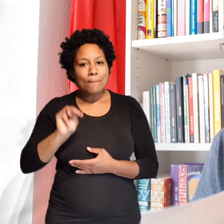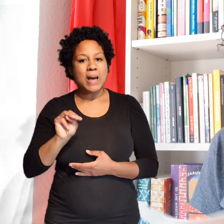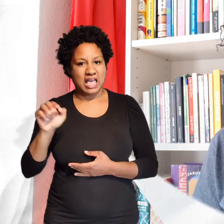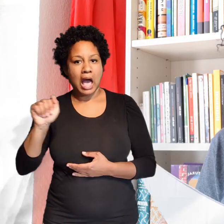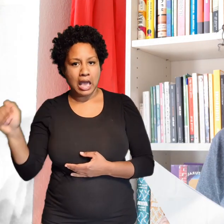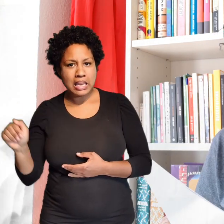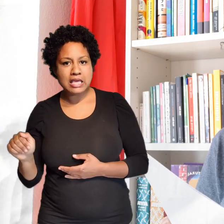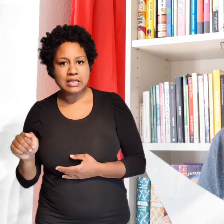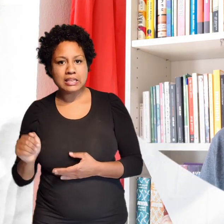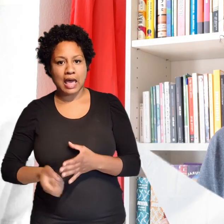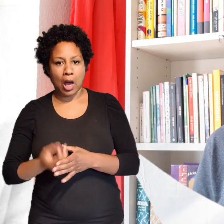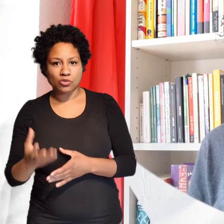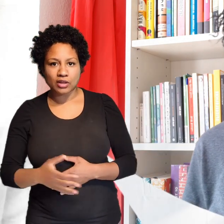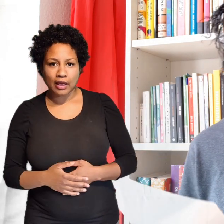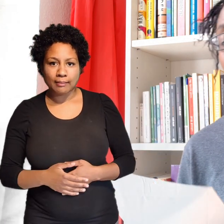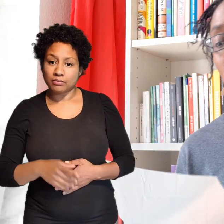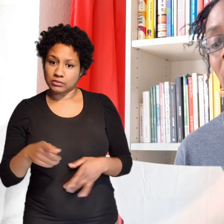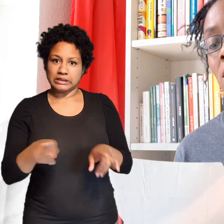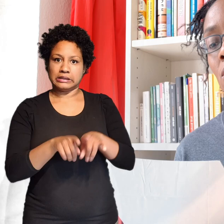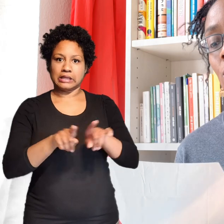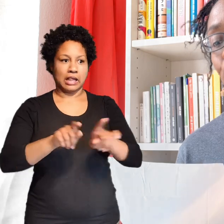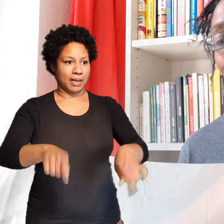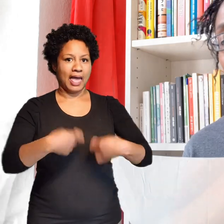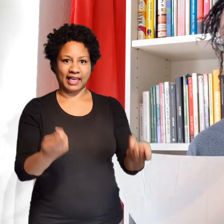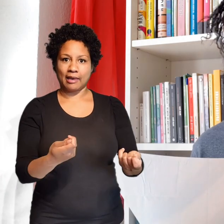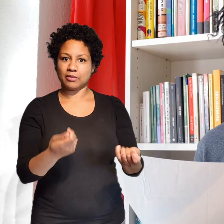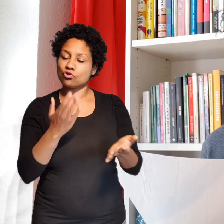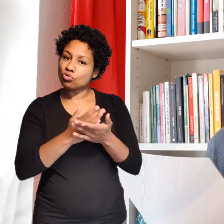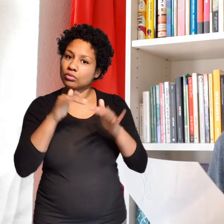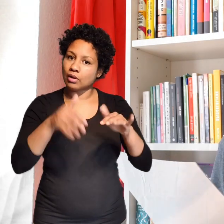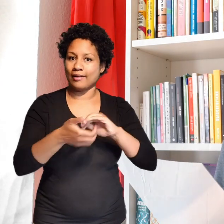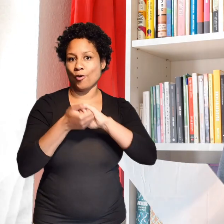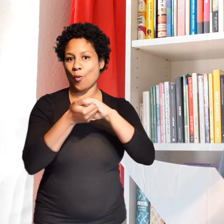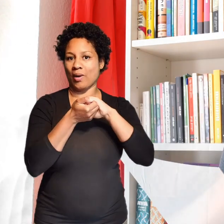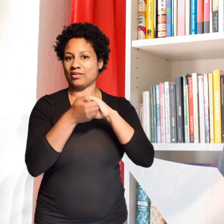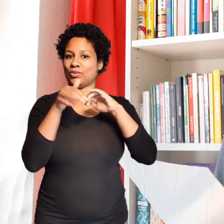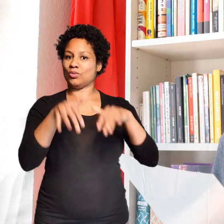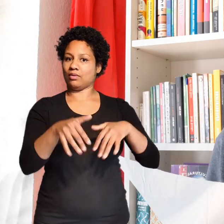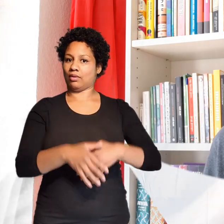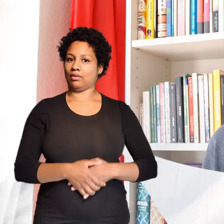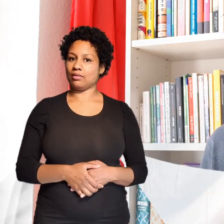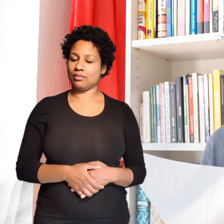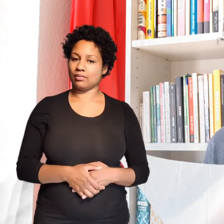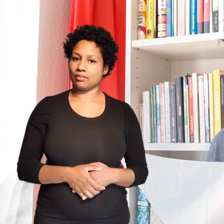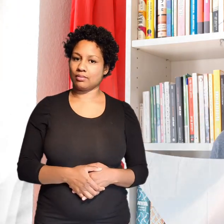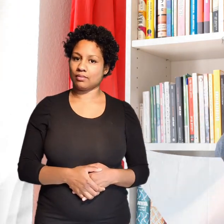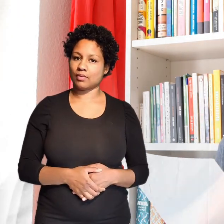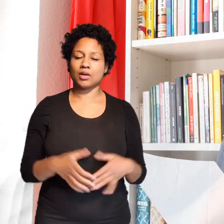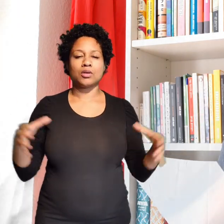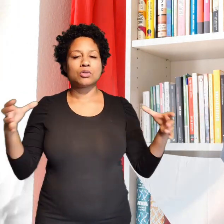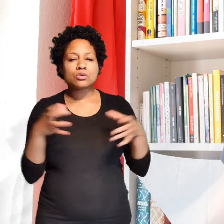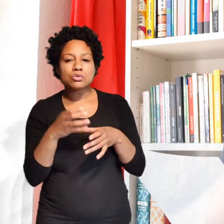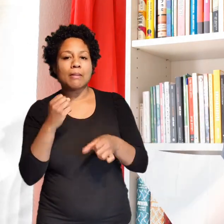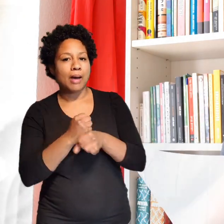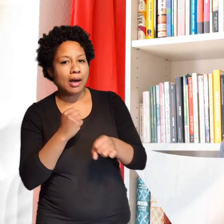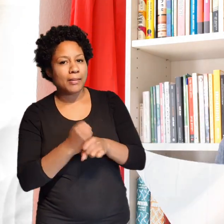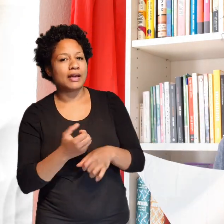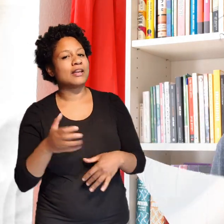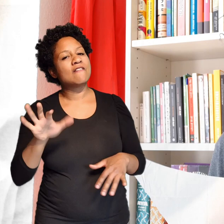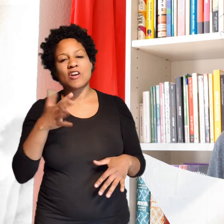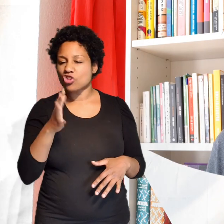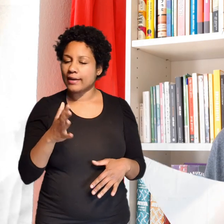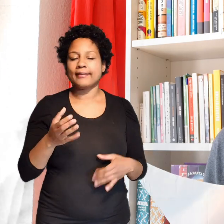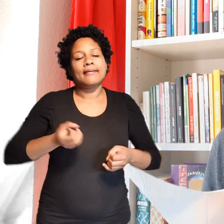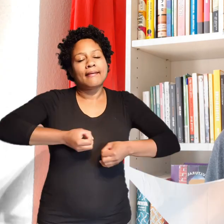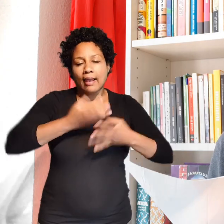ist Ergebnis einer ähnlichen Kooperation. Die Zusammenarbeit war sicherlich nicht ohne